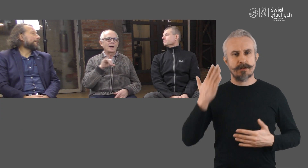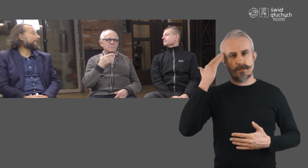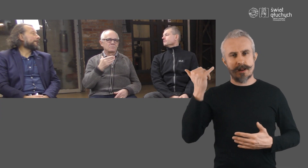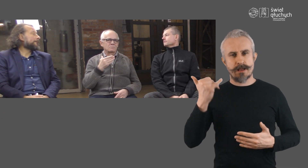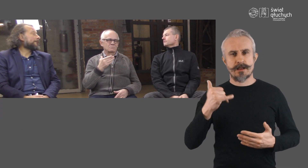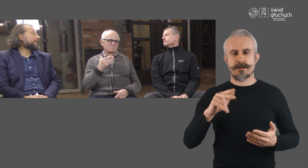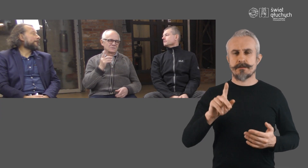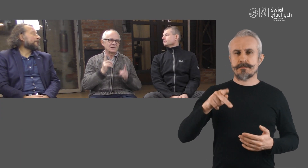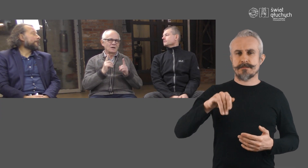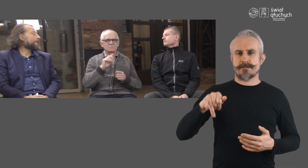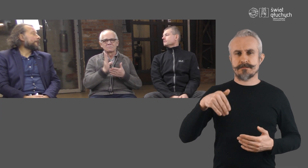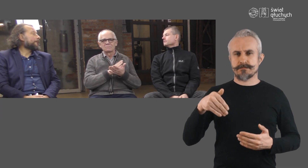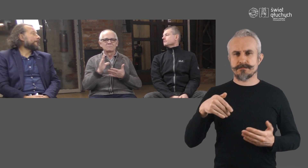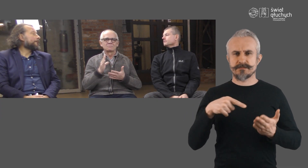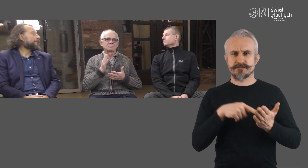Dlaczego SJM